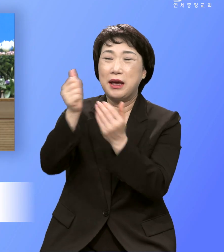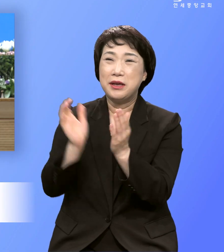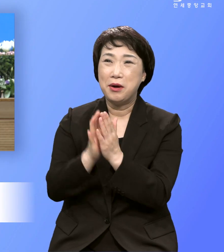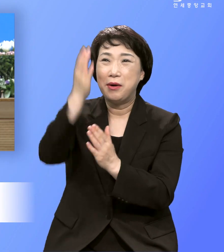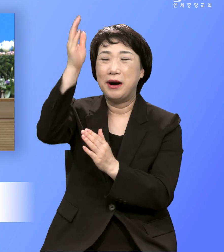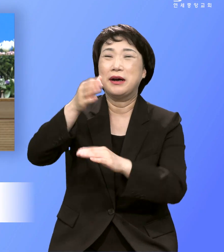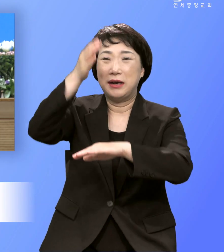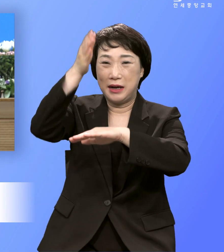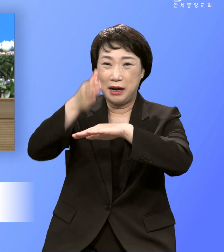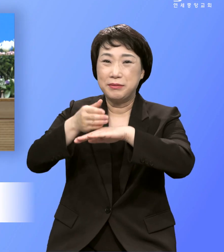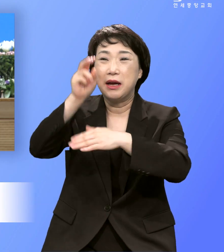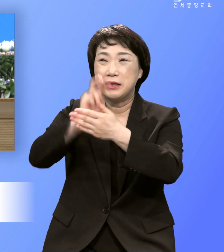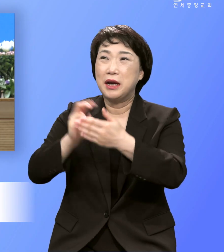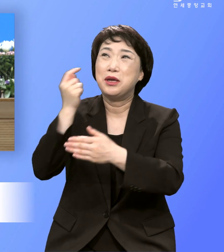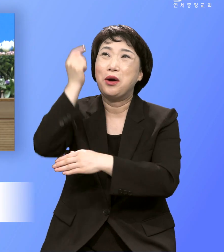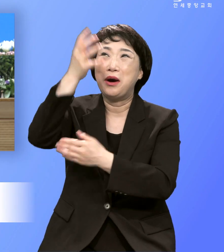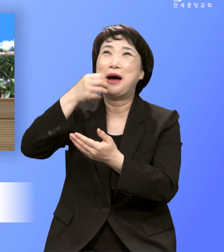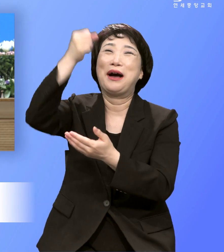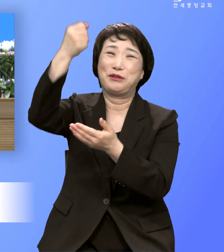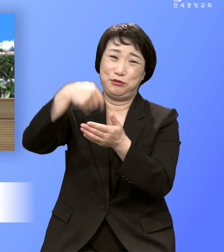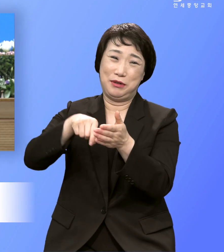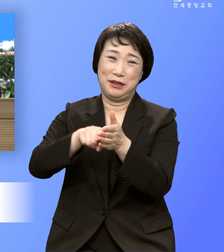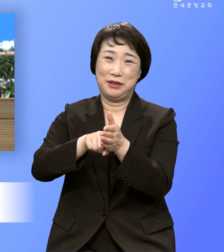찬양과 영광을 받으시기 위해.